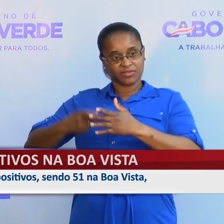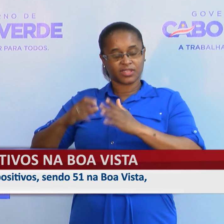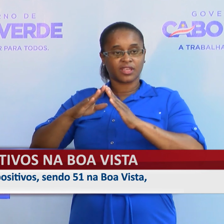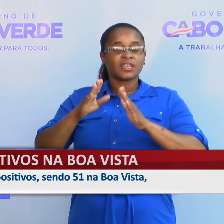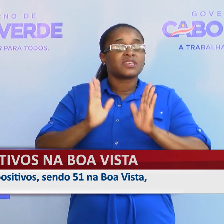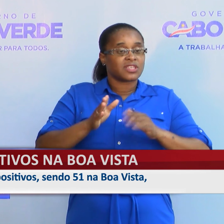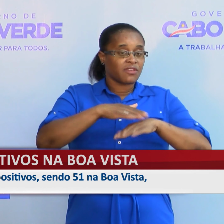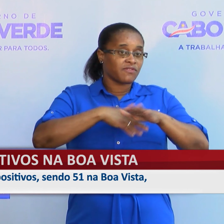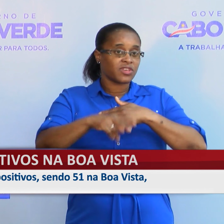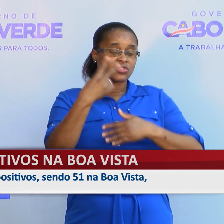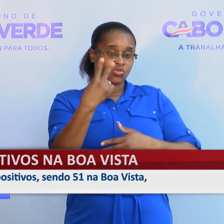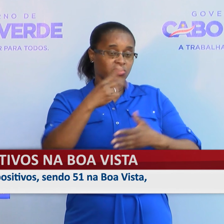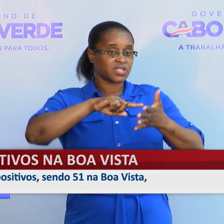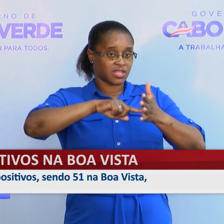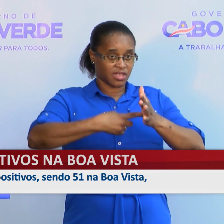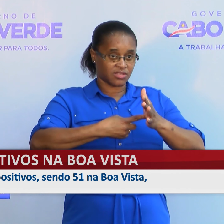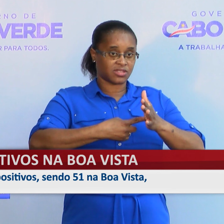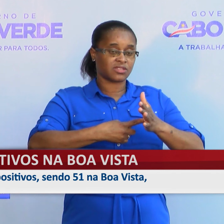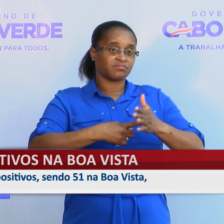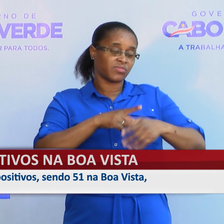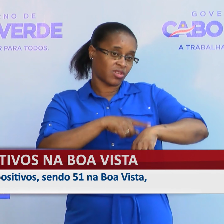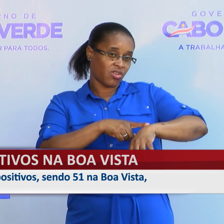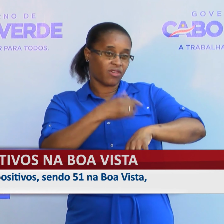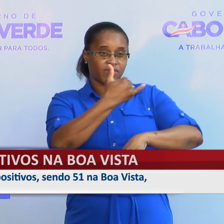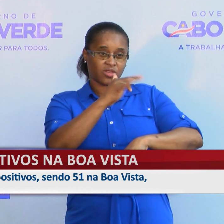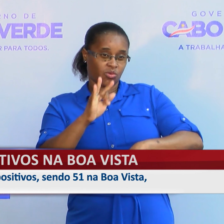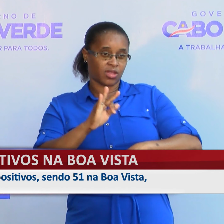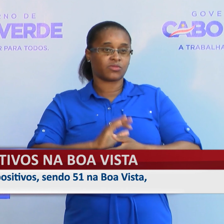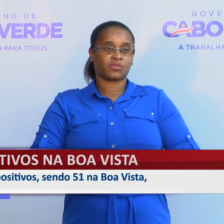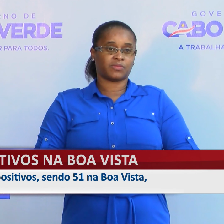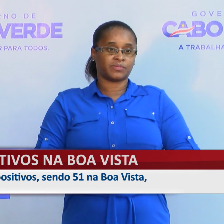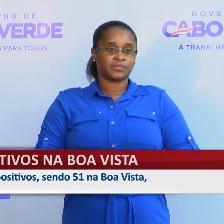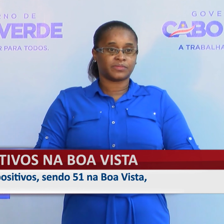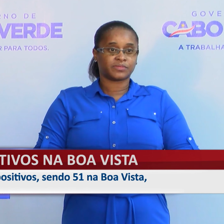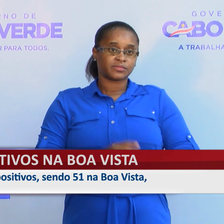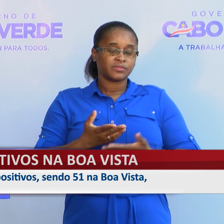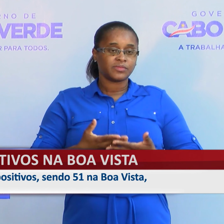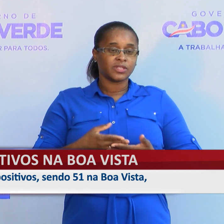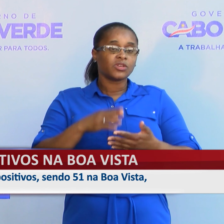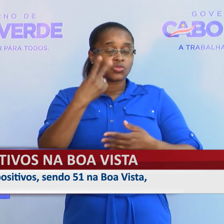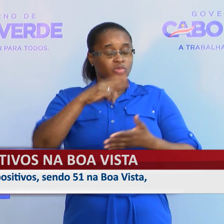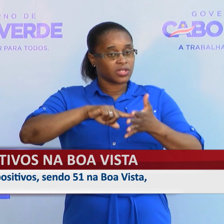2 testes com um intervalo de 24 horas e que esses 2 testes acusaram negativo.